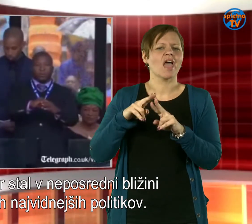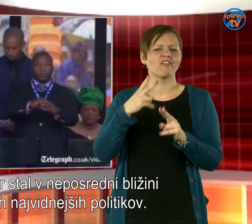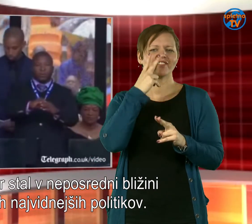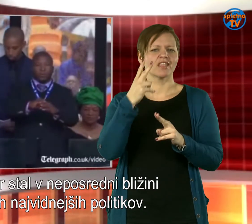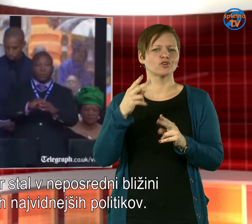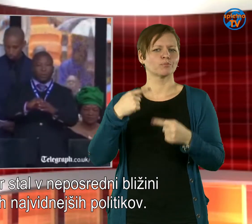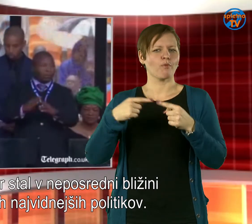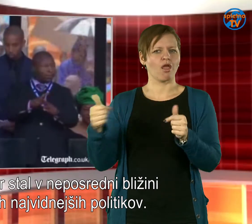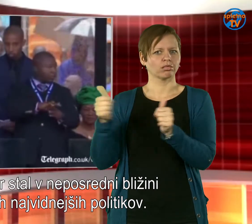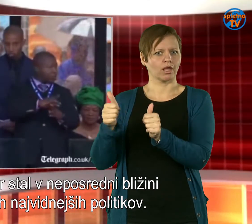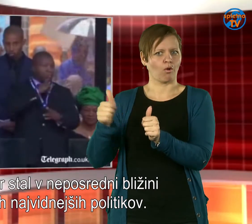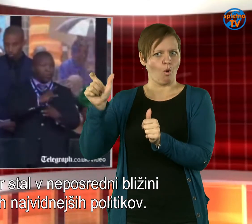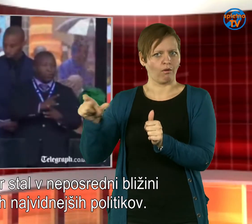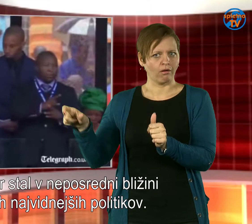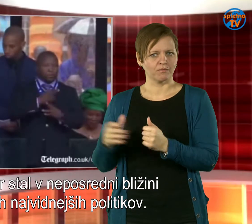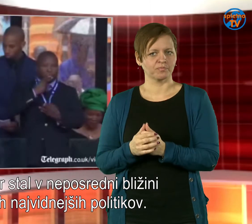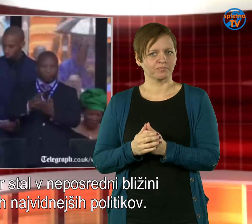politikov.